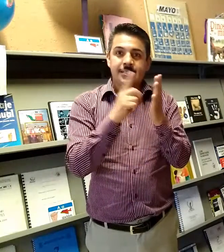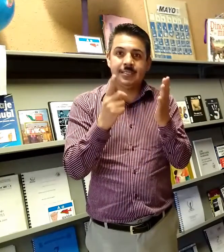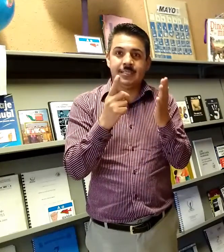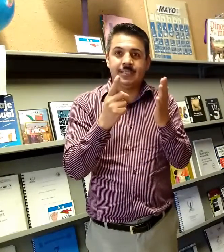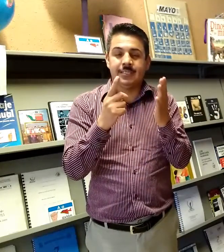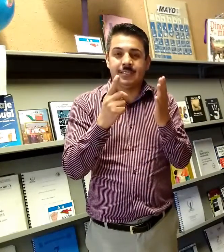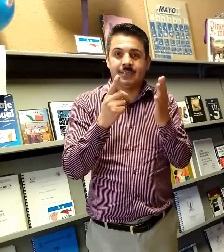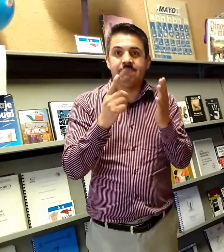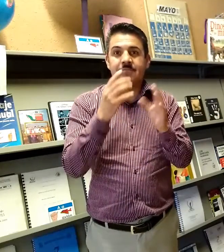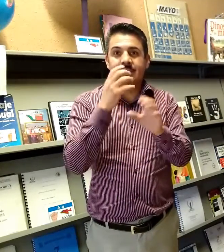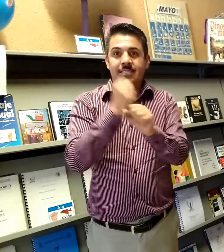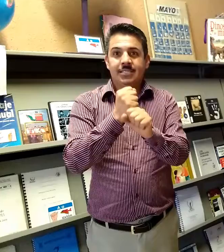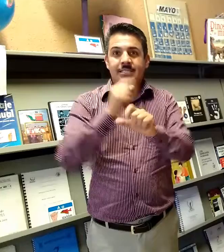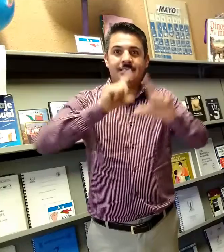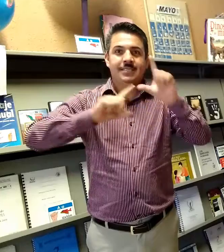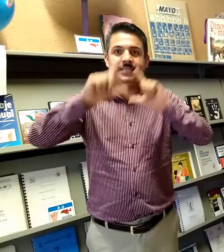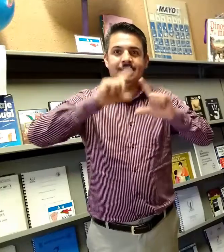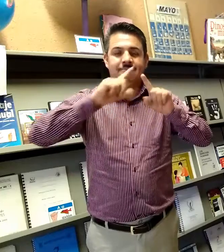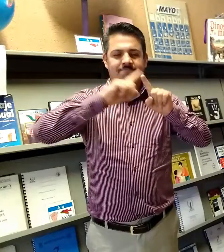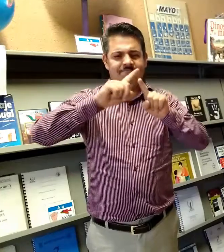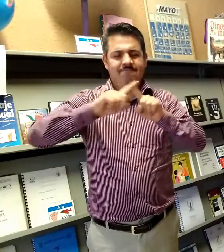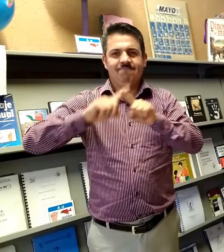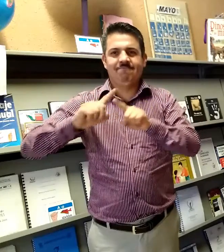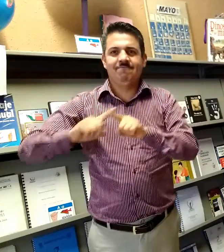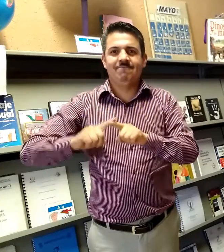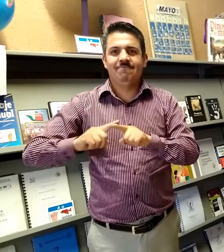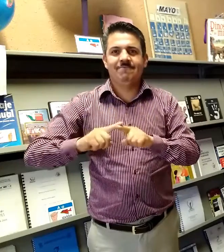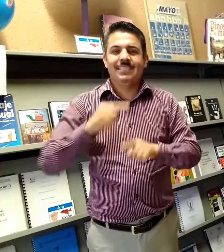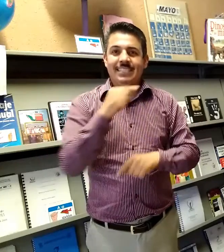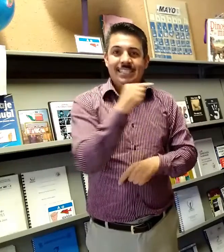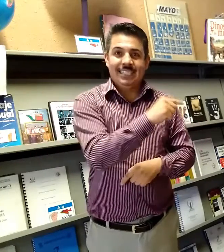Diccionarios en la lengua de señas mexicana.